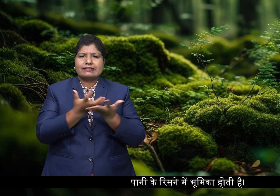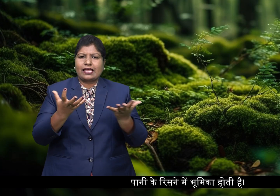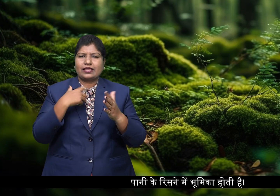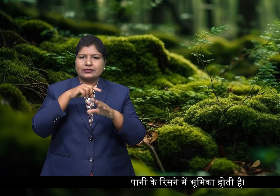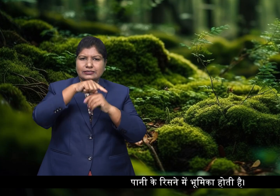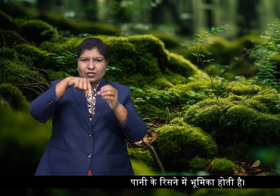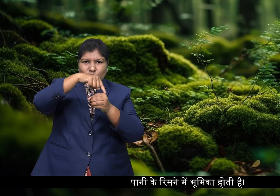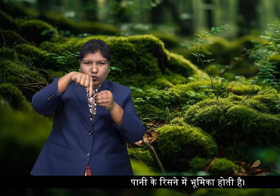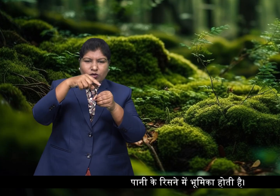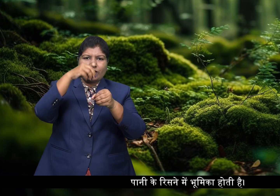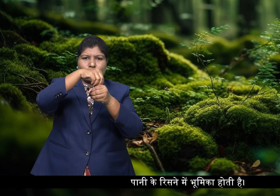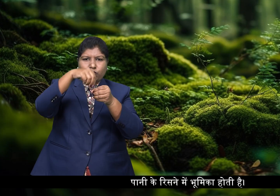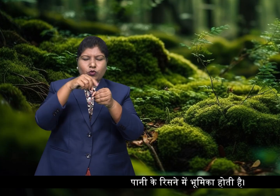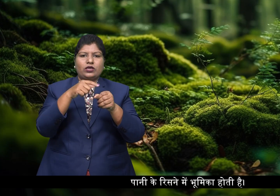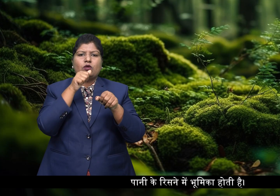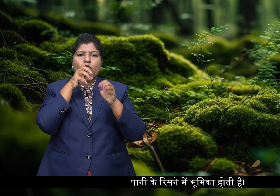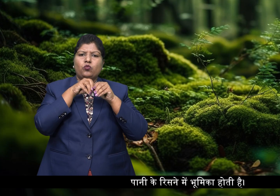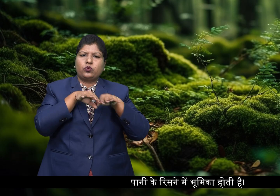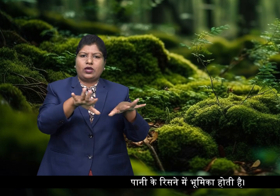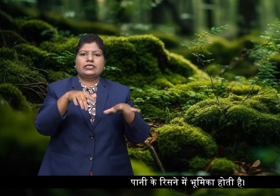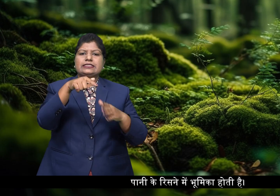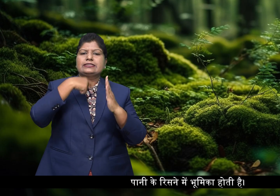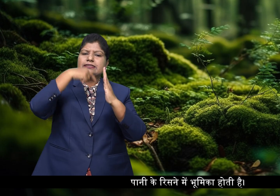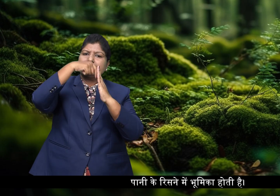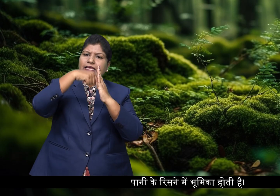पानी के रिसने में भूमिका होती है।